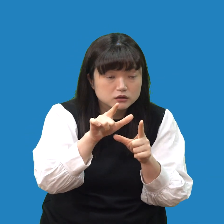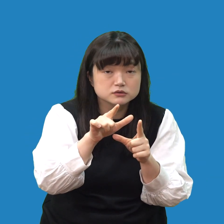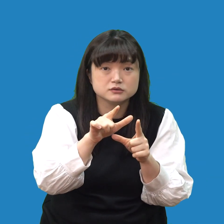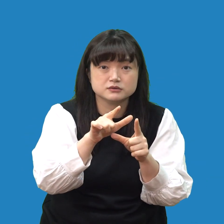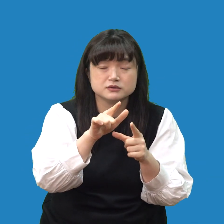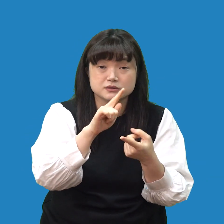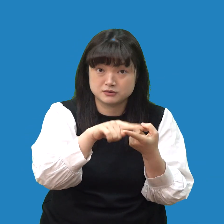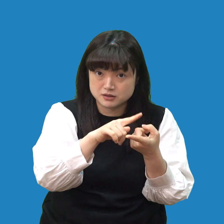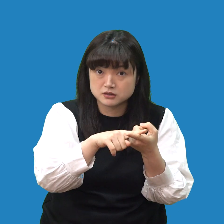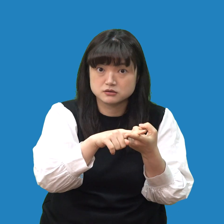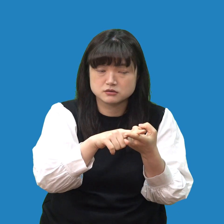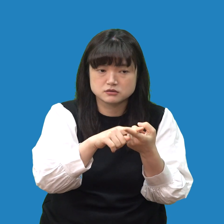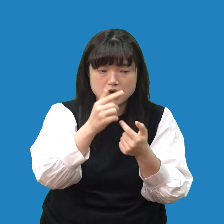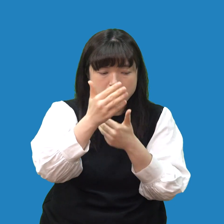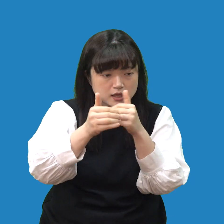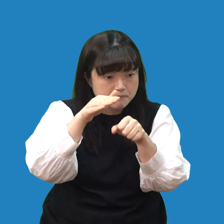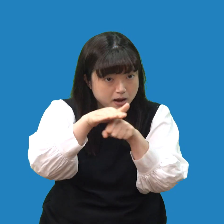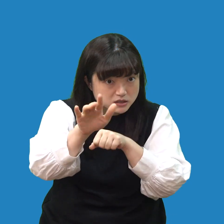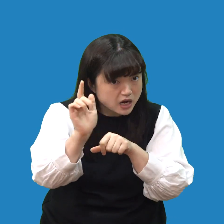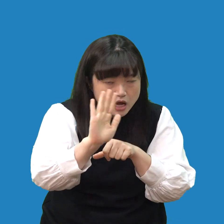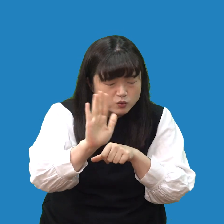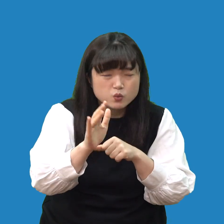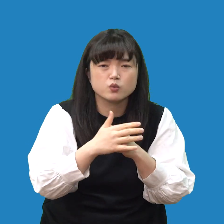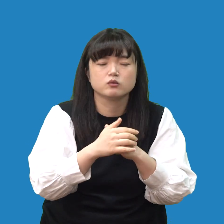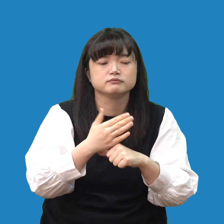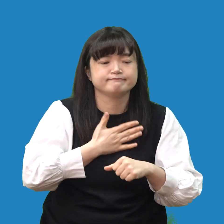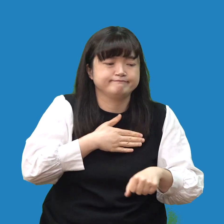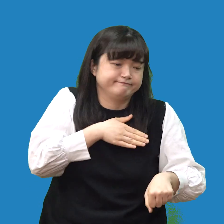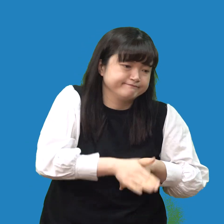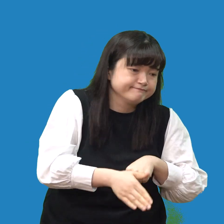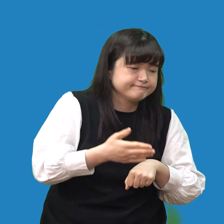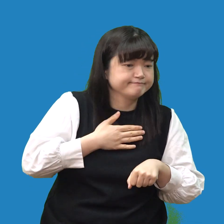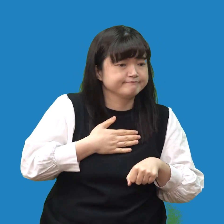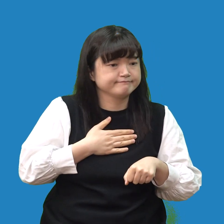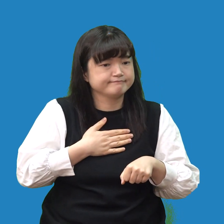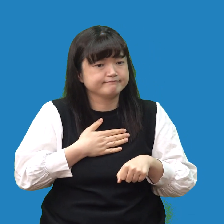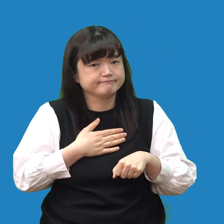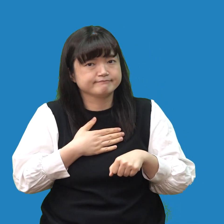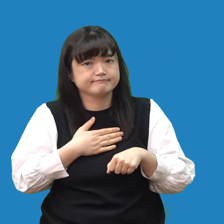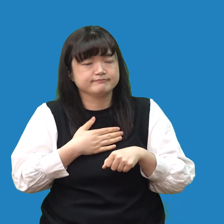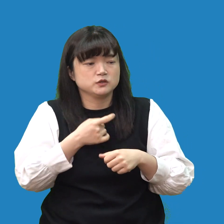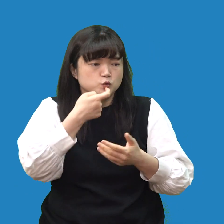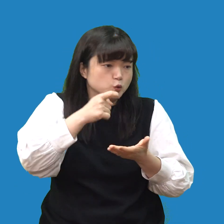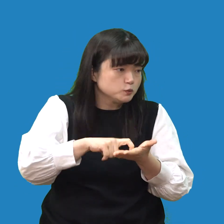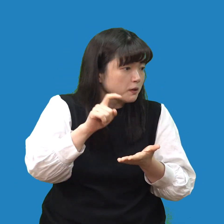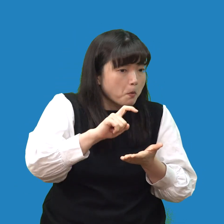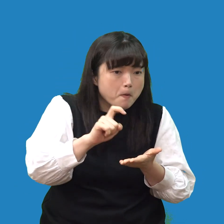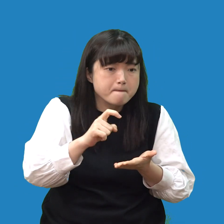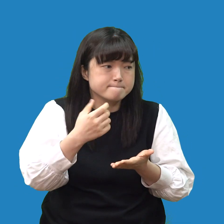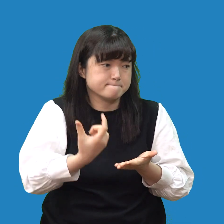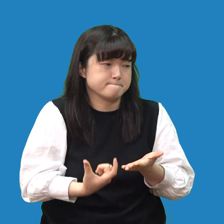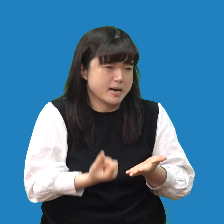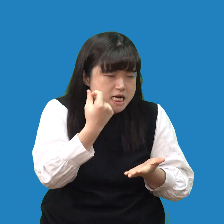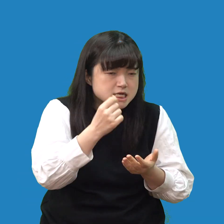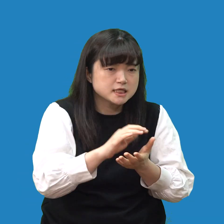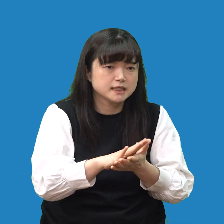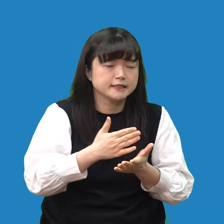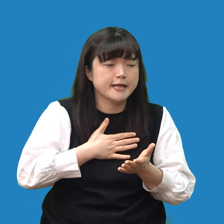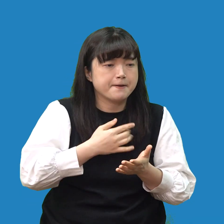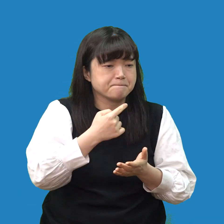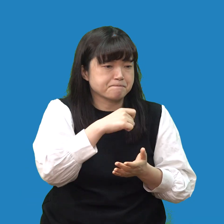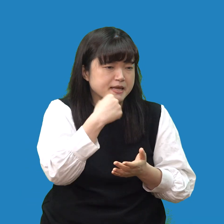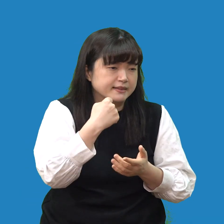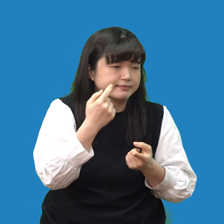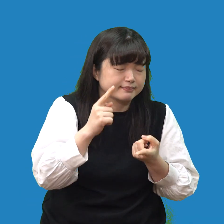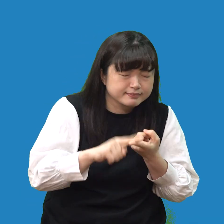문제를 하나님의 방식이 아니라 내 방식대로 더 쉽게, 더 빨리 내